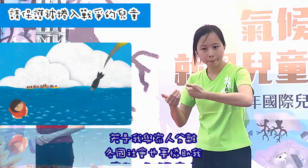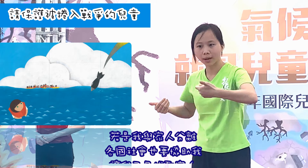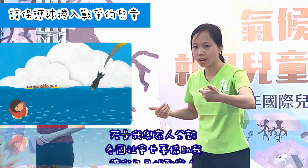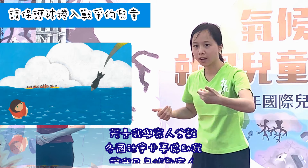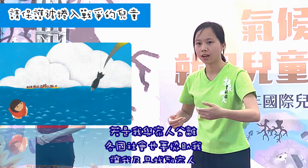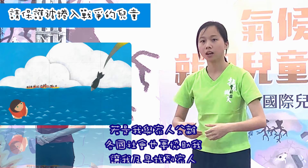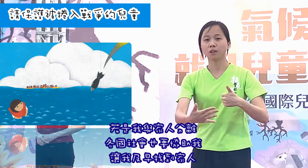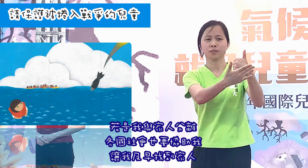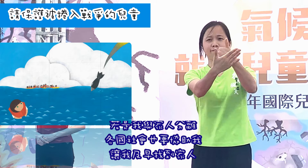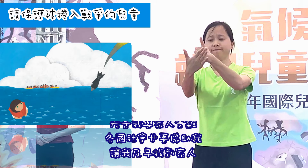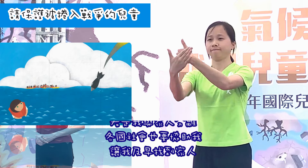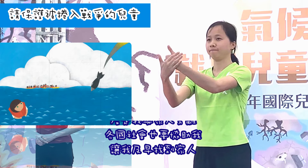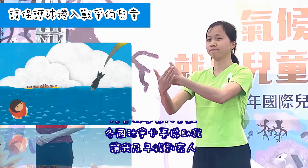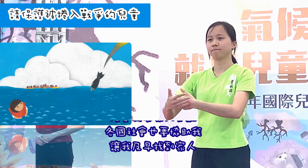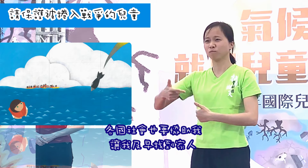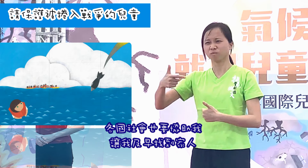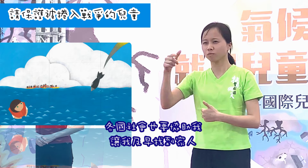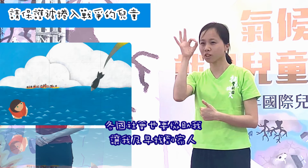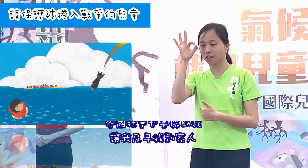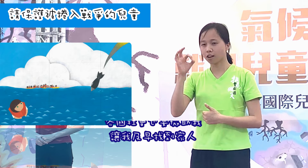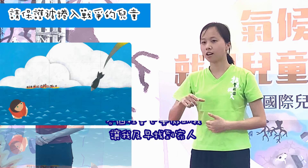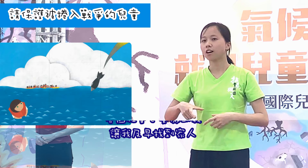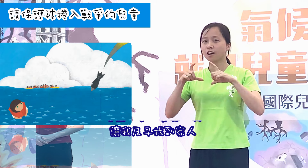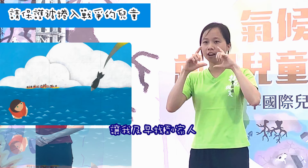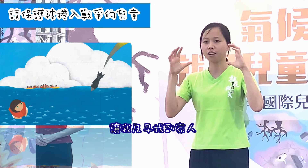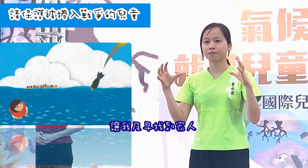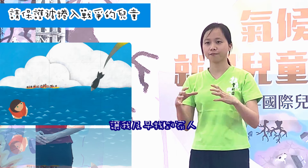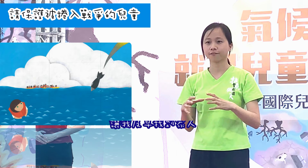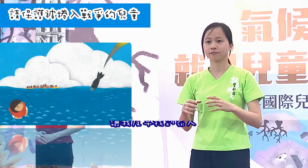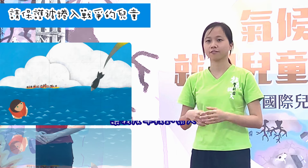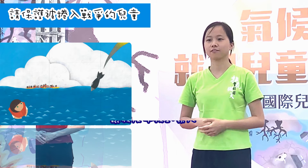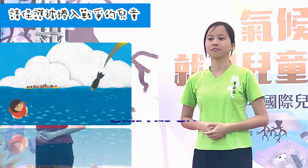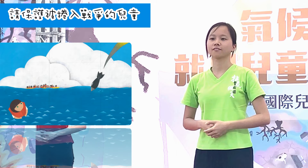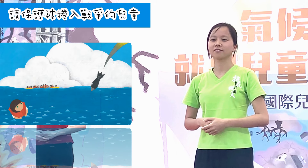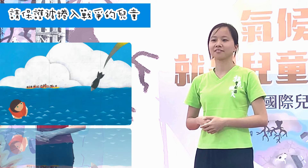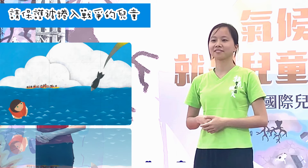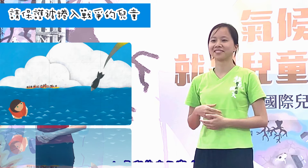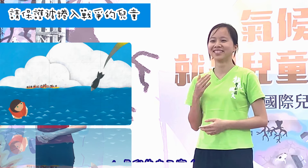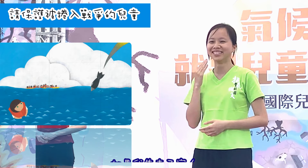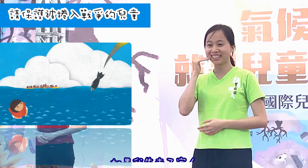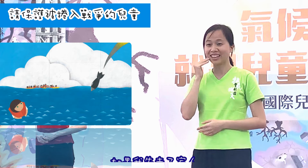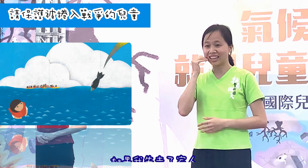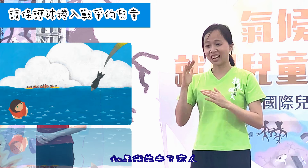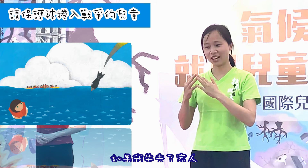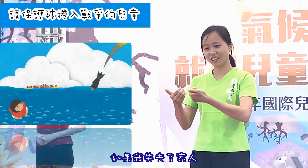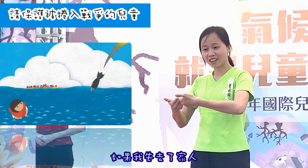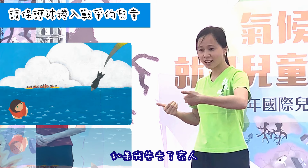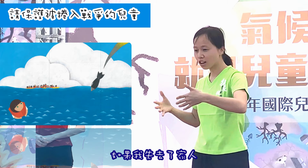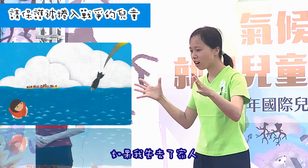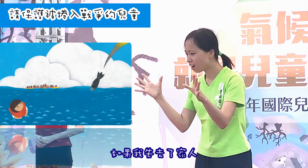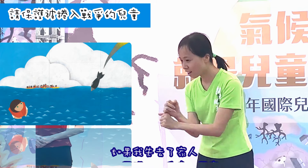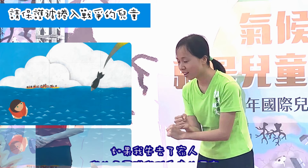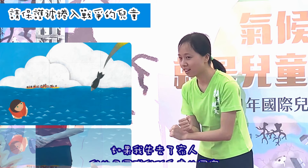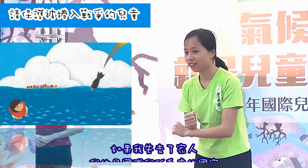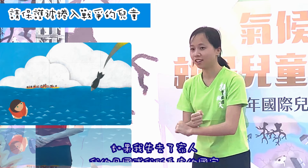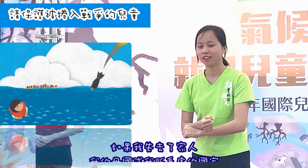国社会也要协助我，让我及早找到家人。如果我失去了家人，我的母